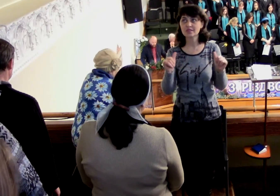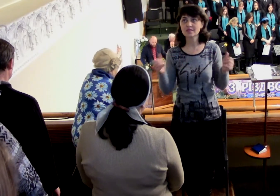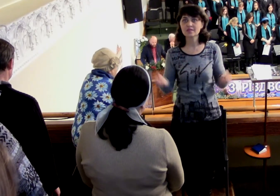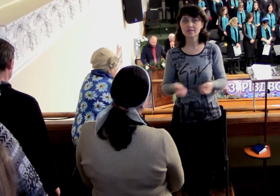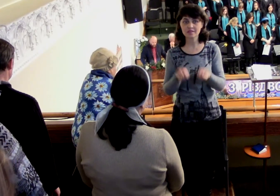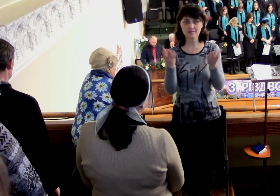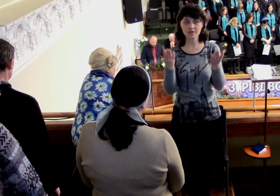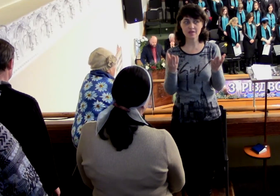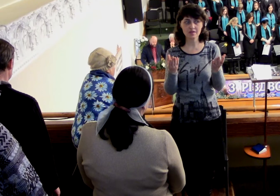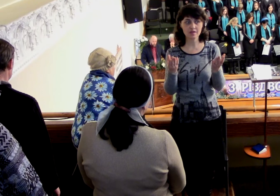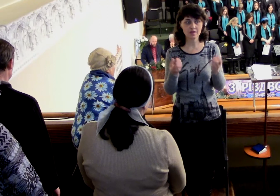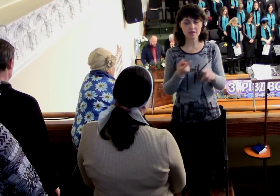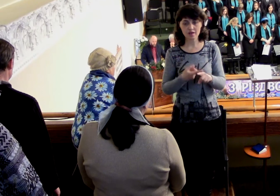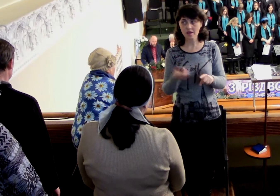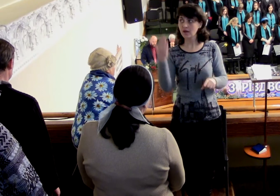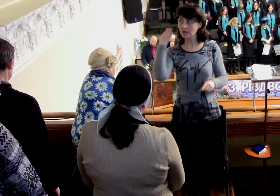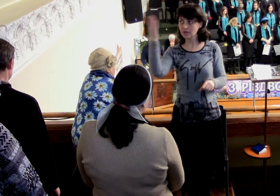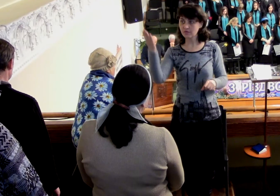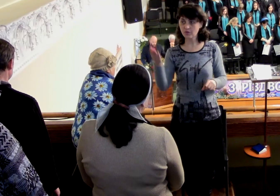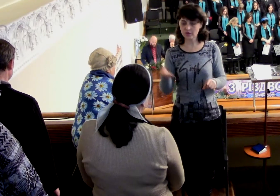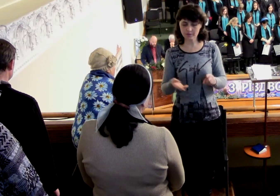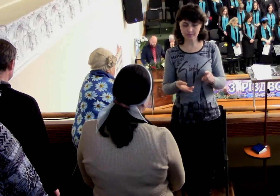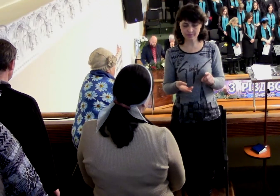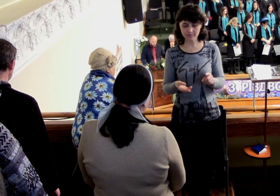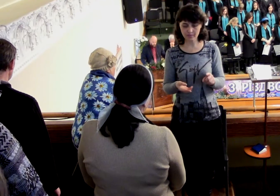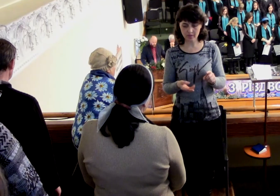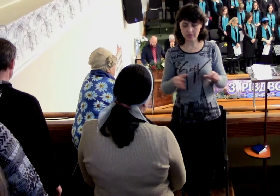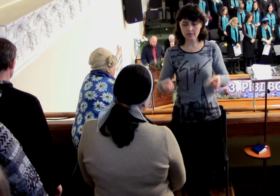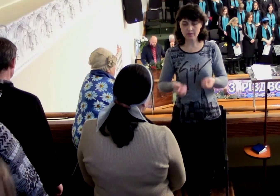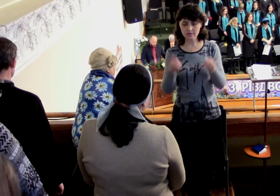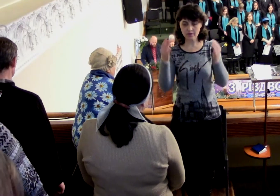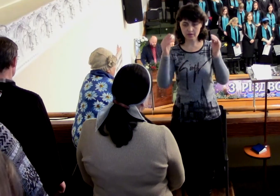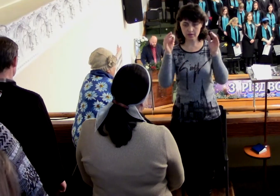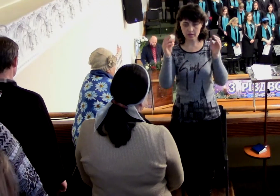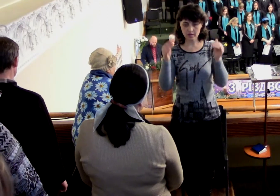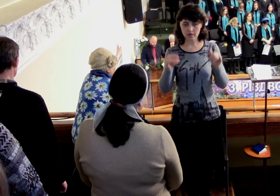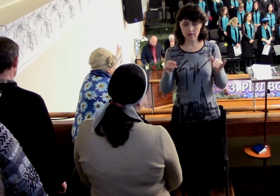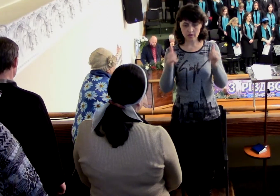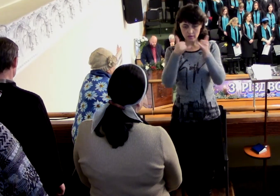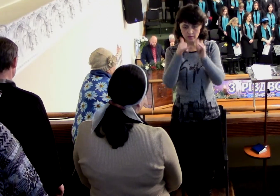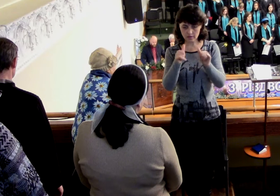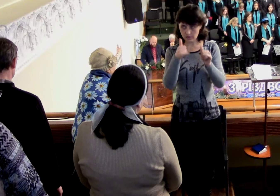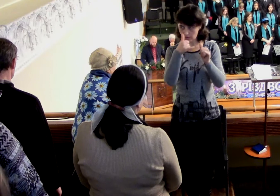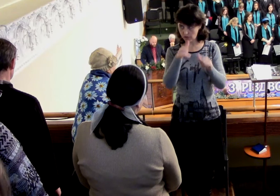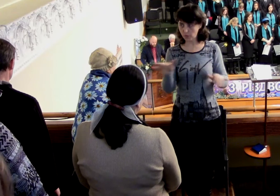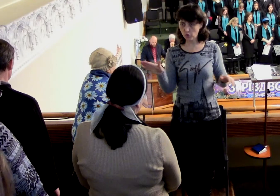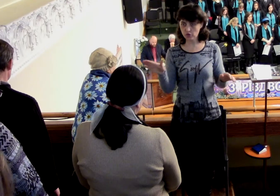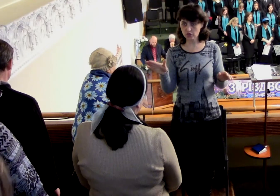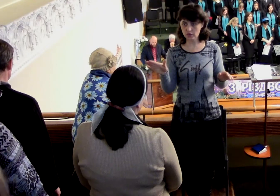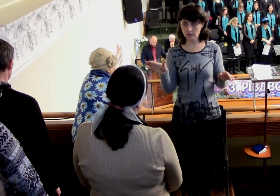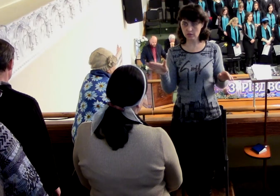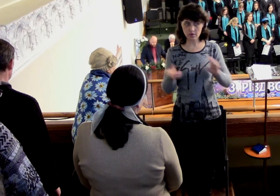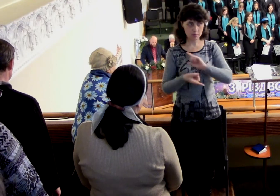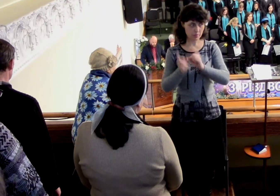не может объять тьма. Помоги нам быть этими светильниками, ходящими в мире. Помоги нам указывать людям,